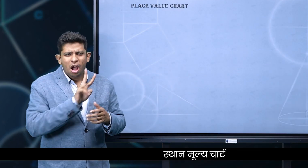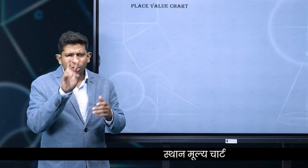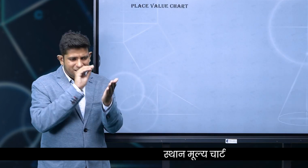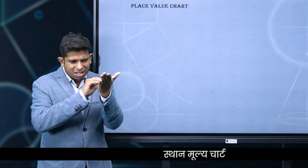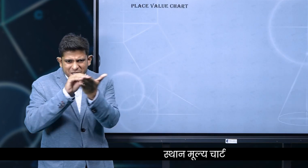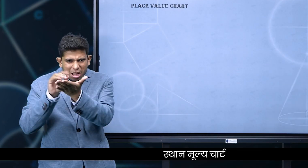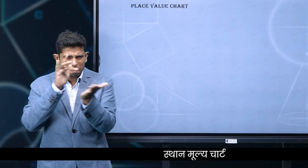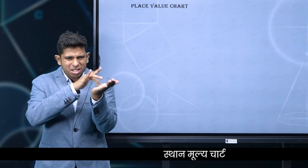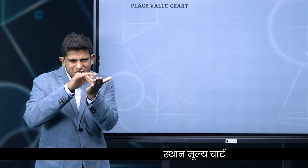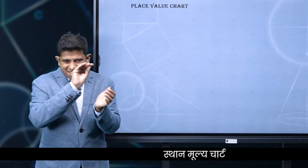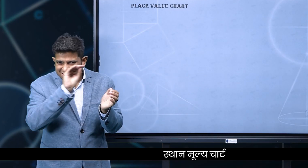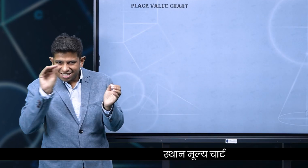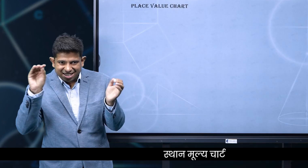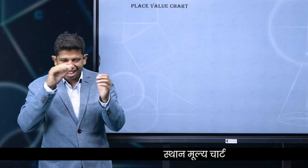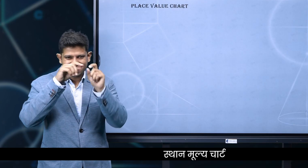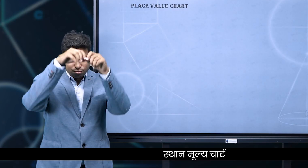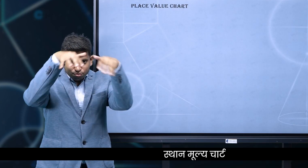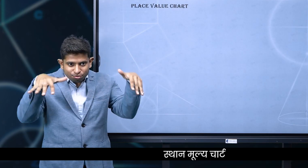स्थान मूल्य चार्ट.